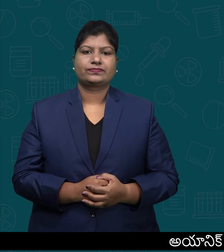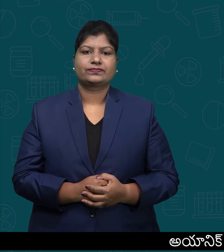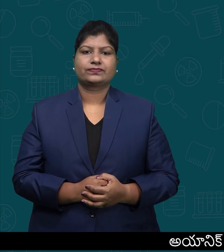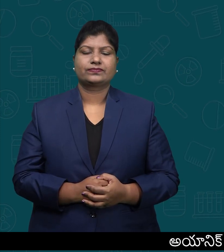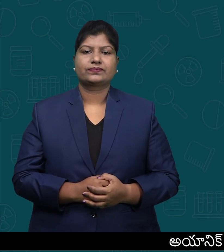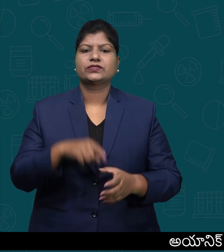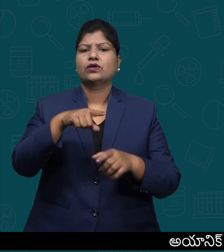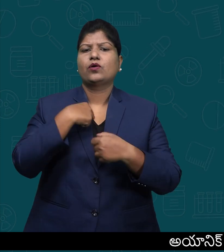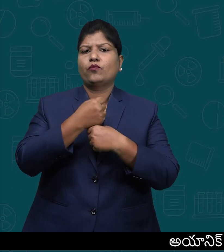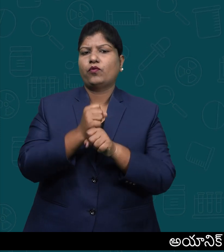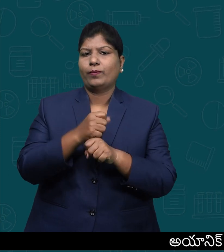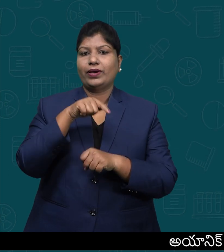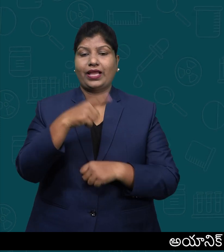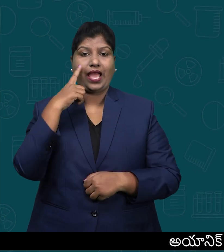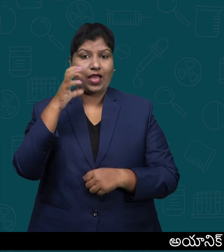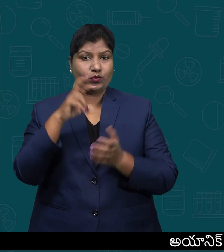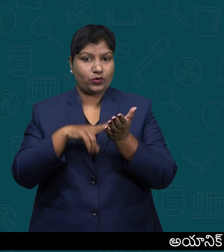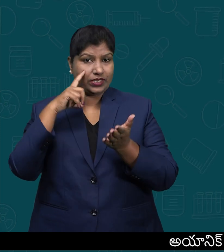అయోనిక్ సమ్మేళనం ఏర్పడటం,